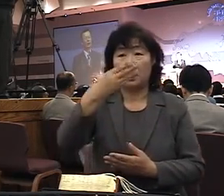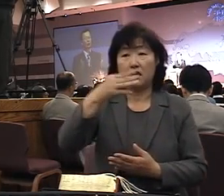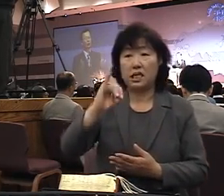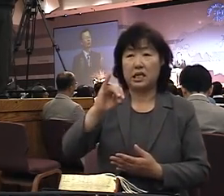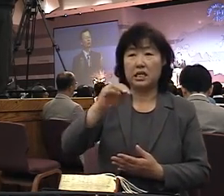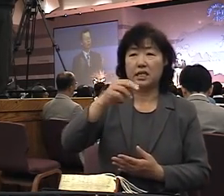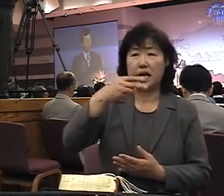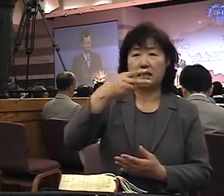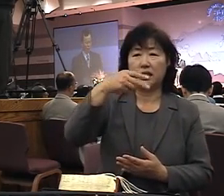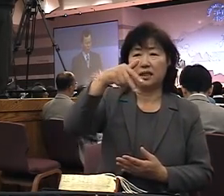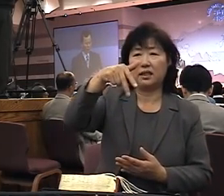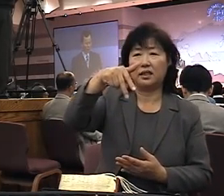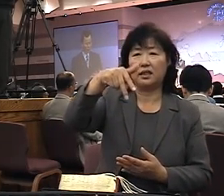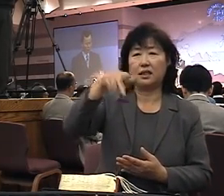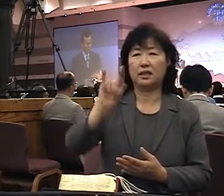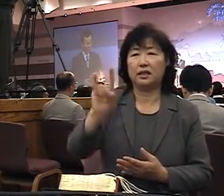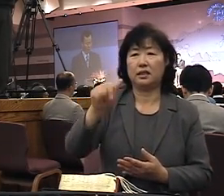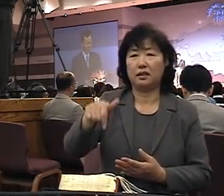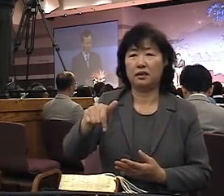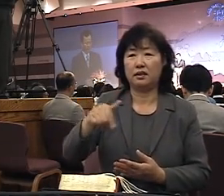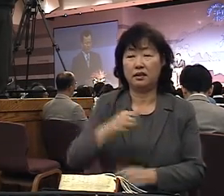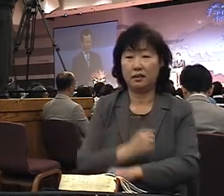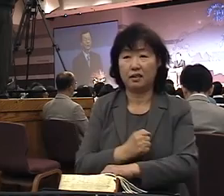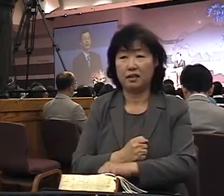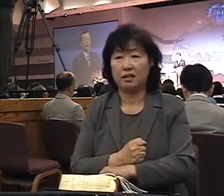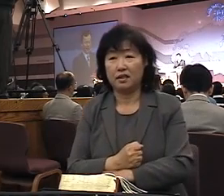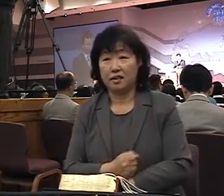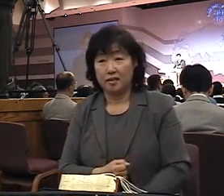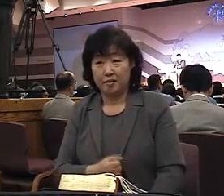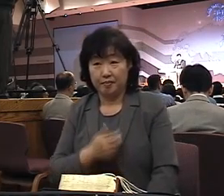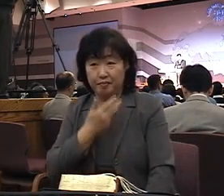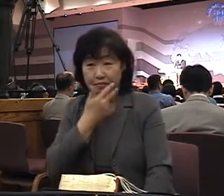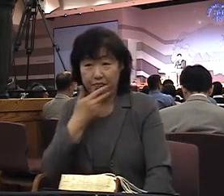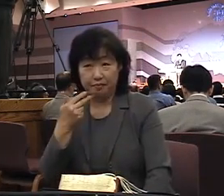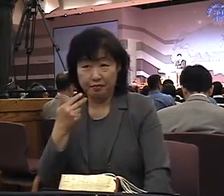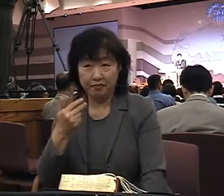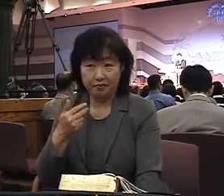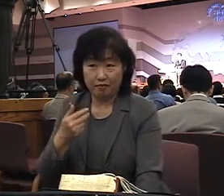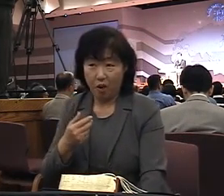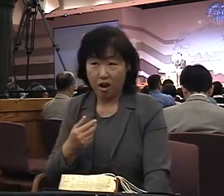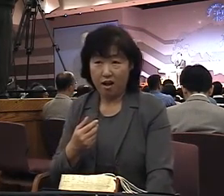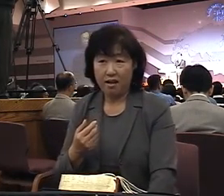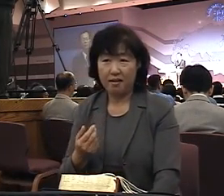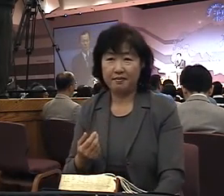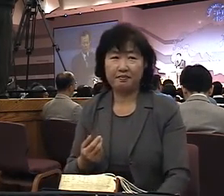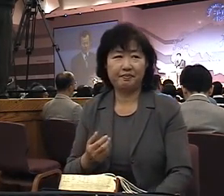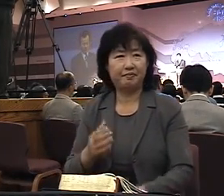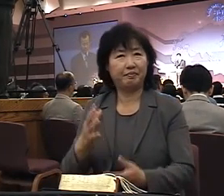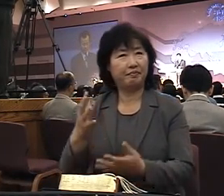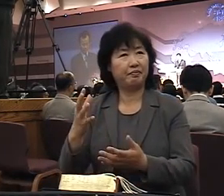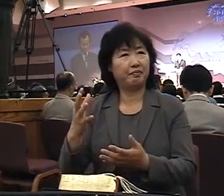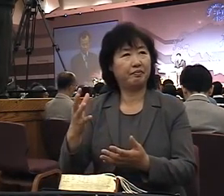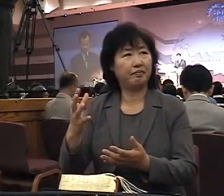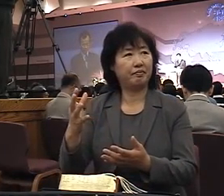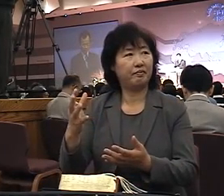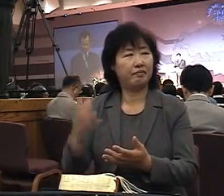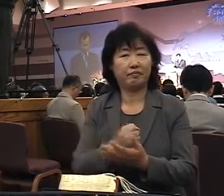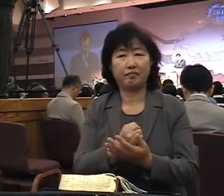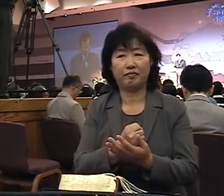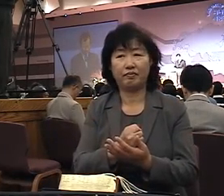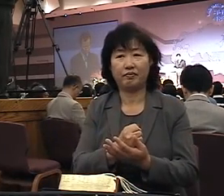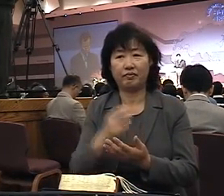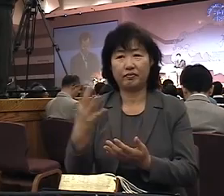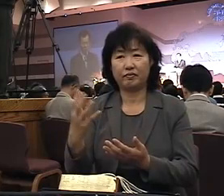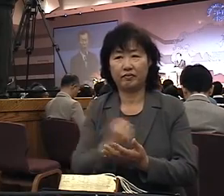정말 우리가 눈 뜨고 볼 수 없는 창세기 38장의 수치스러운 사람,